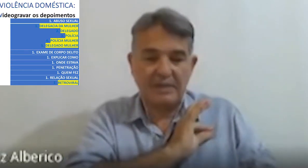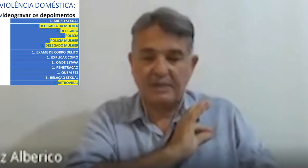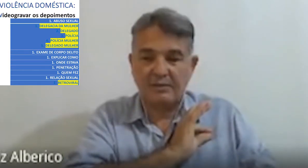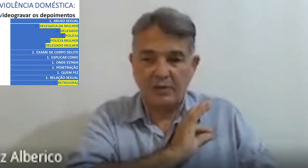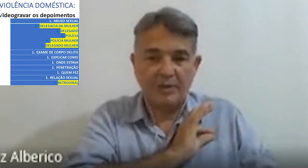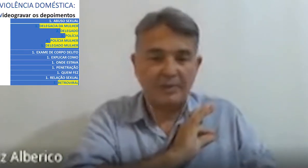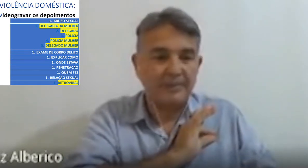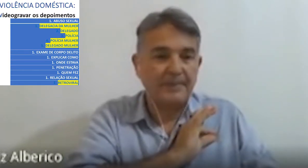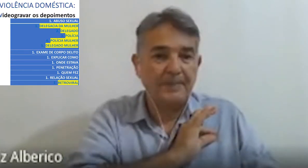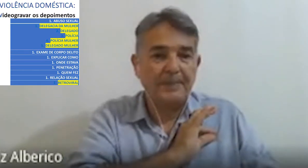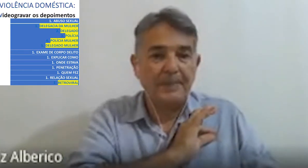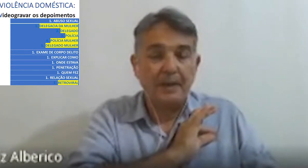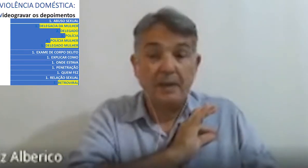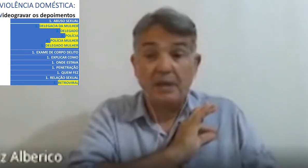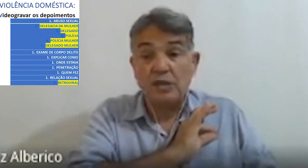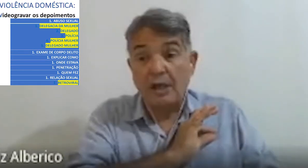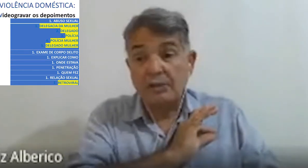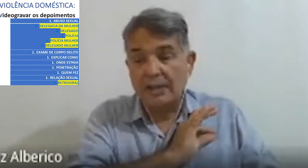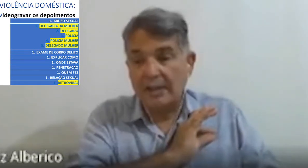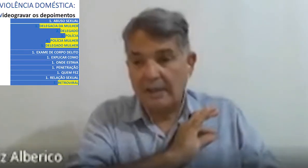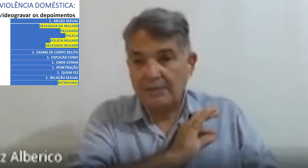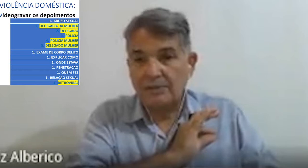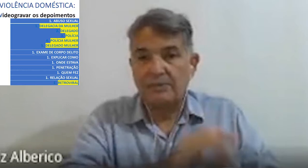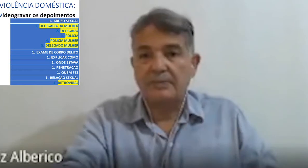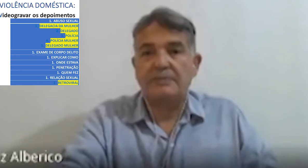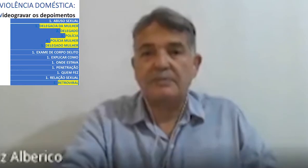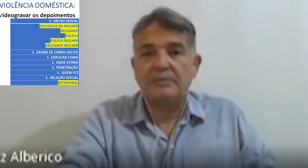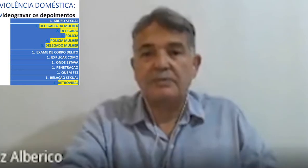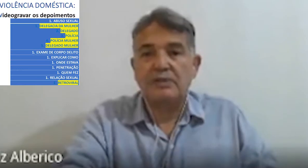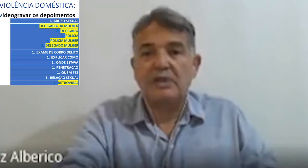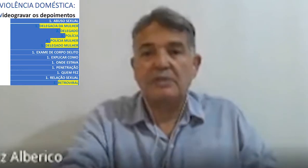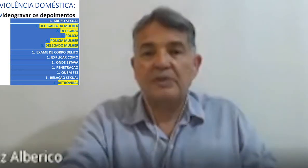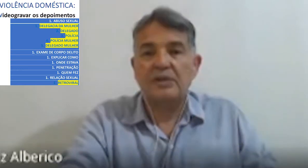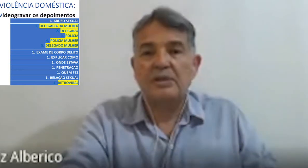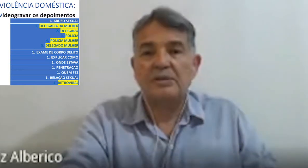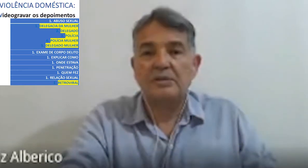dessa forma. Já o delegado, chegando mais gente,